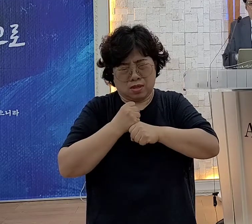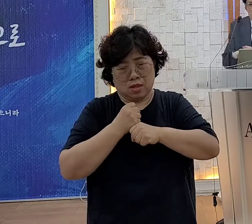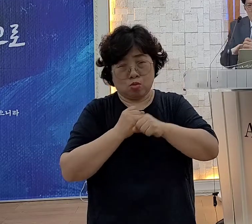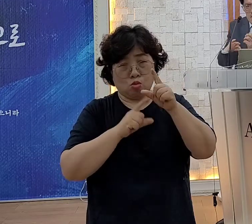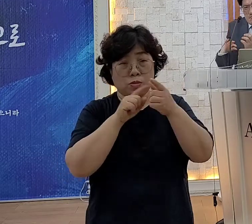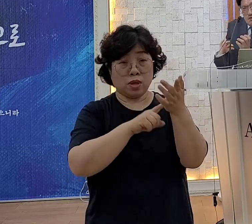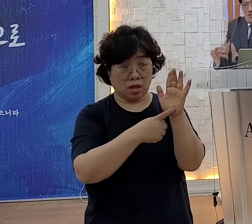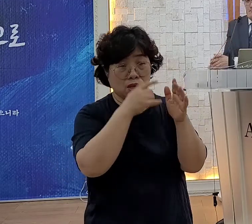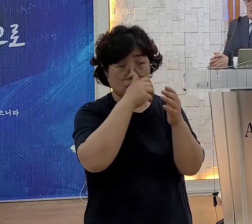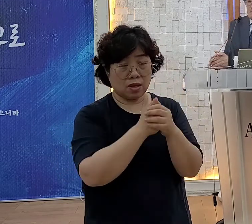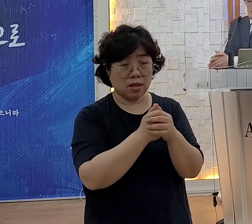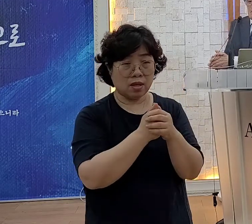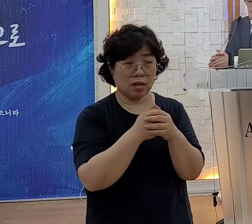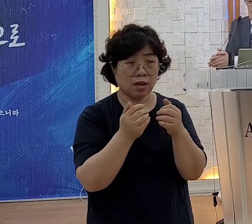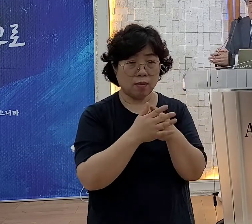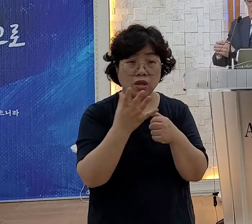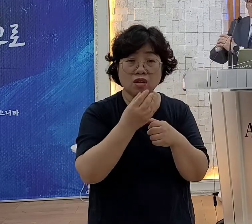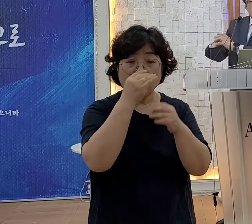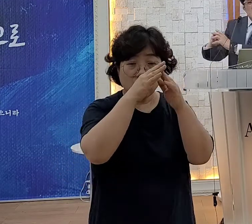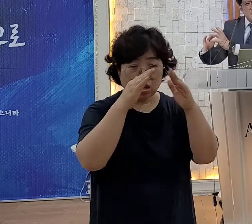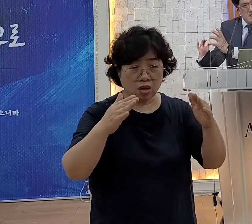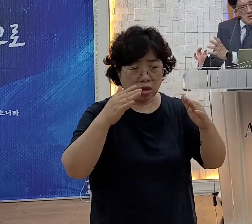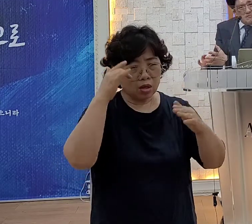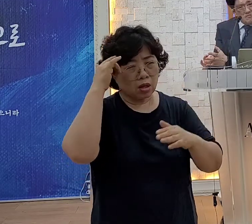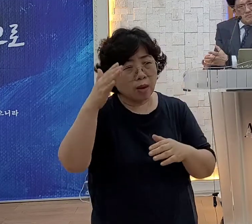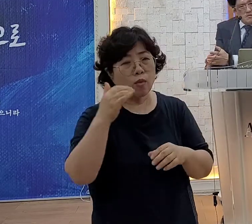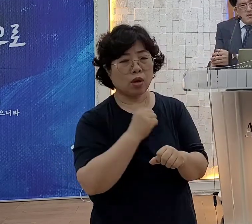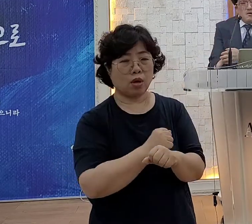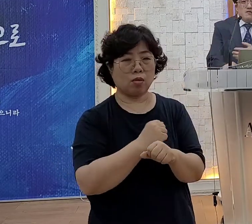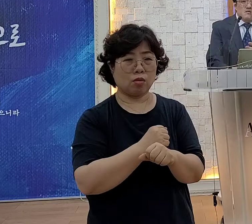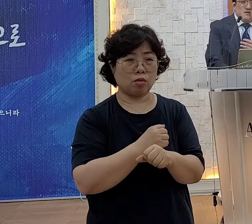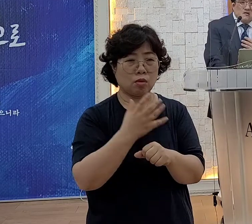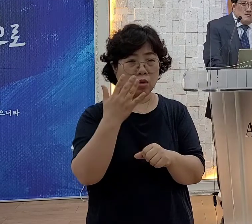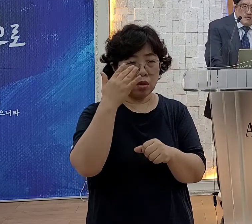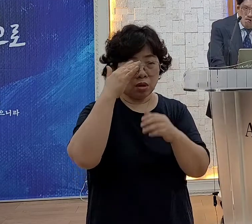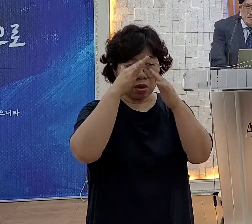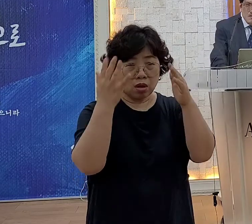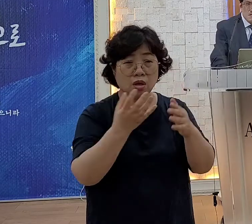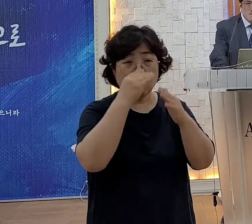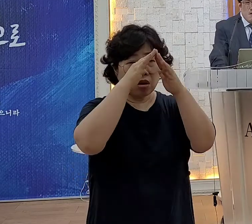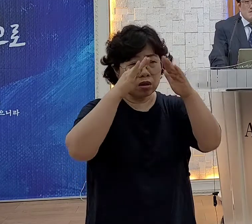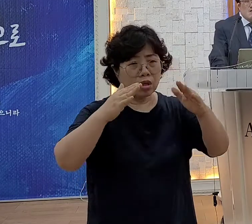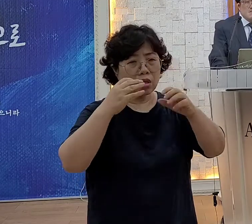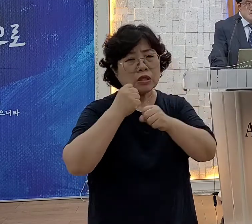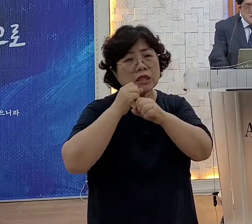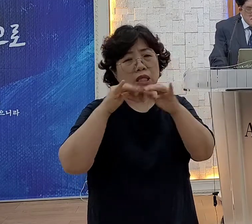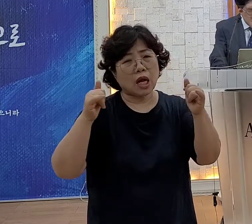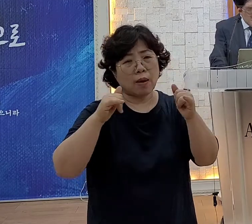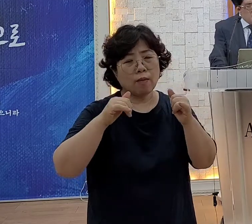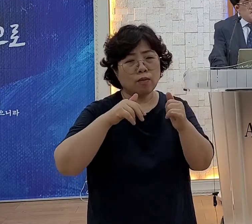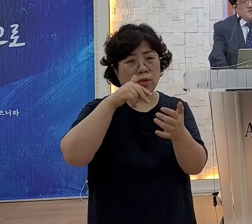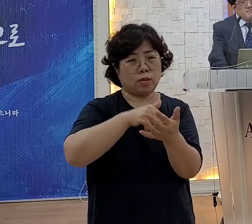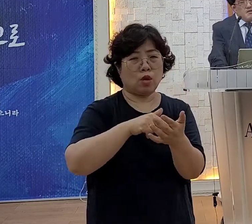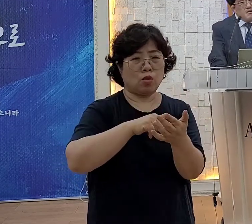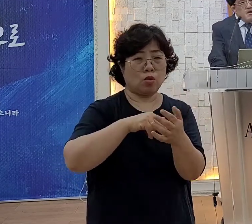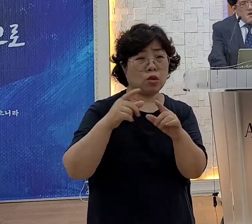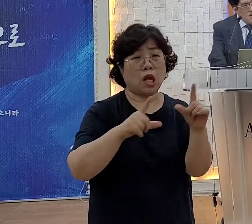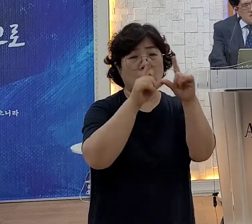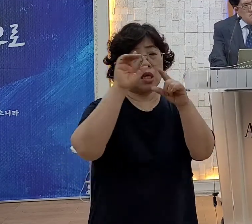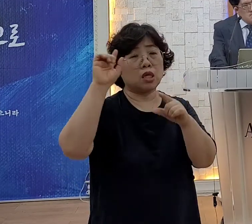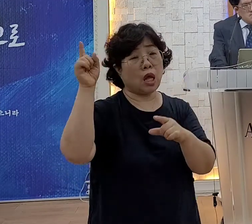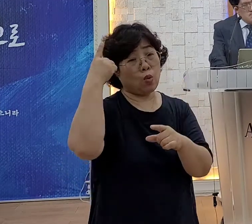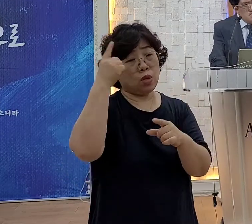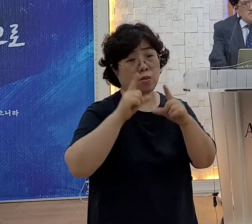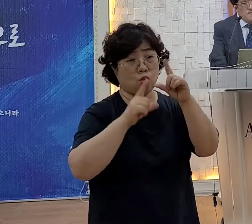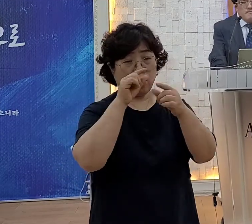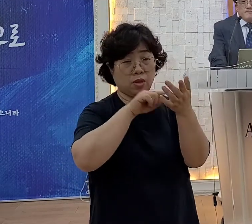갑니까? 성전을 사모하죠. 이제 성전 짓기를 사모. 이게 그냥 나온 말이 아니고 하나님을 정말 사랑했기 때문에